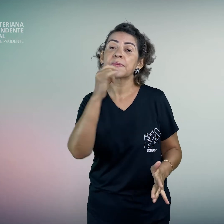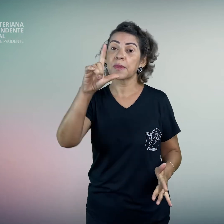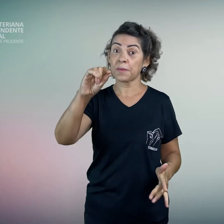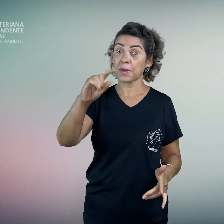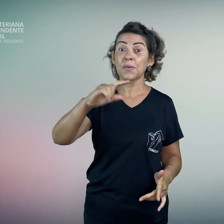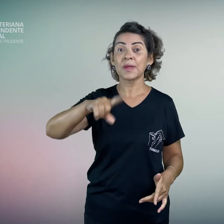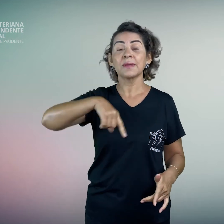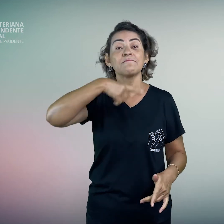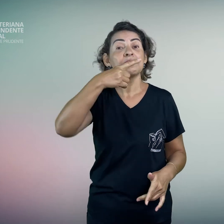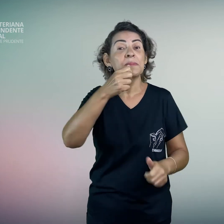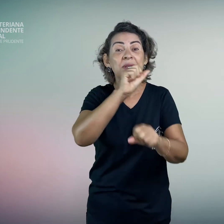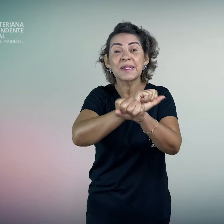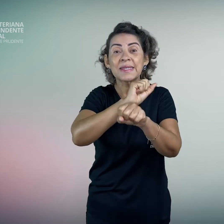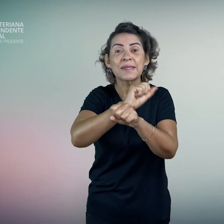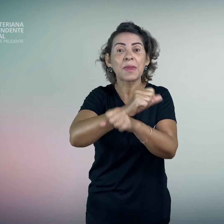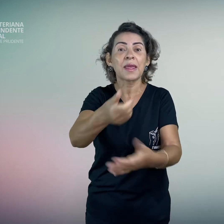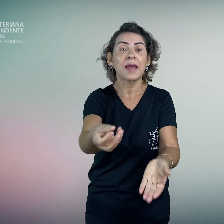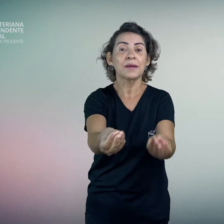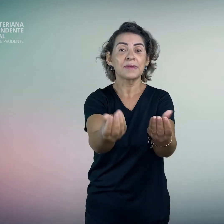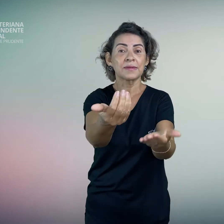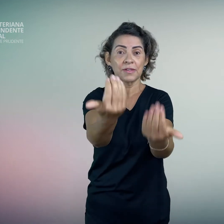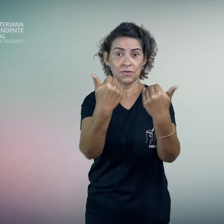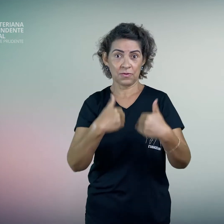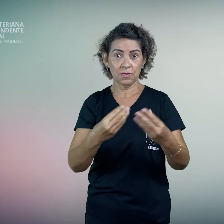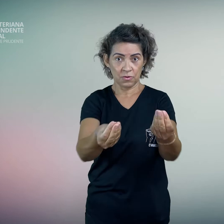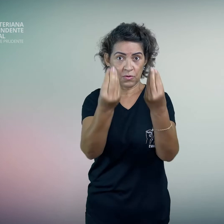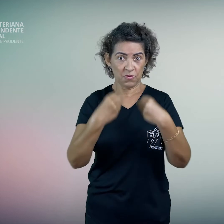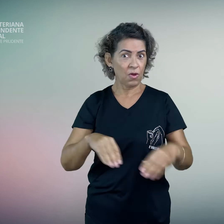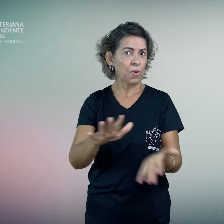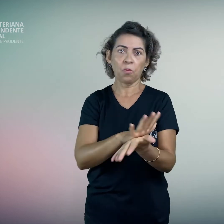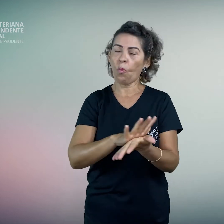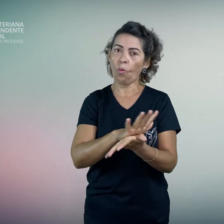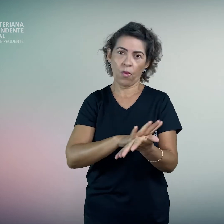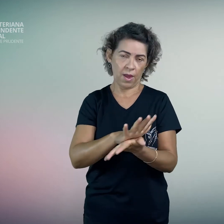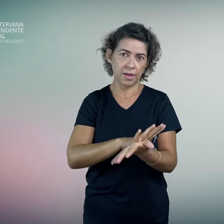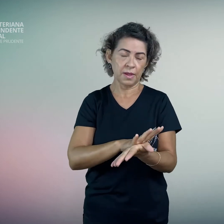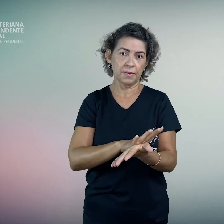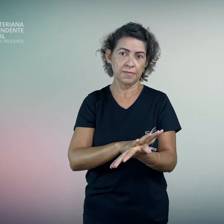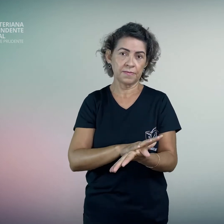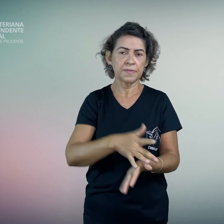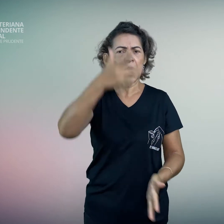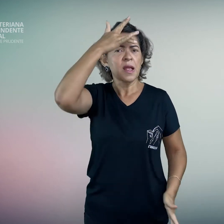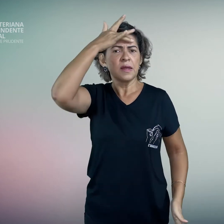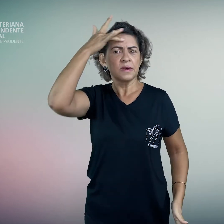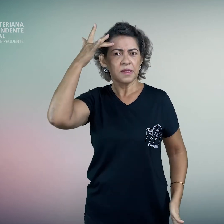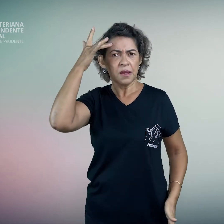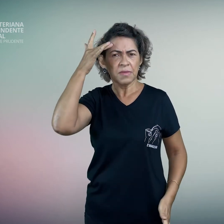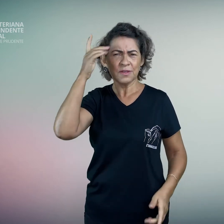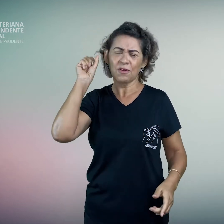rejeitaram, feriram, maltrataram e humilharam, porque é a melhor decisão